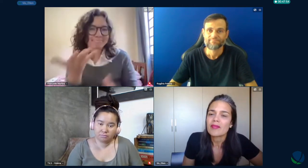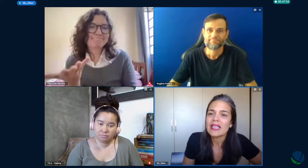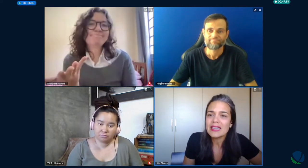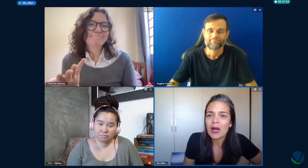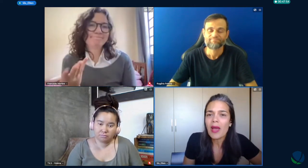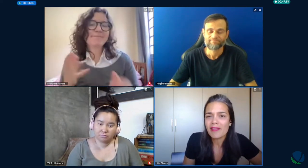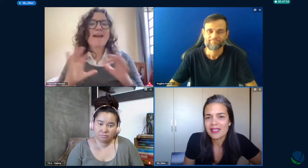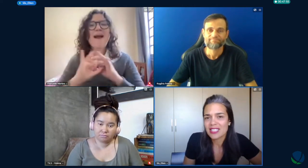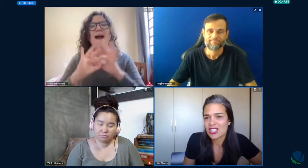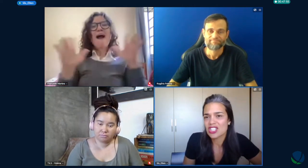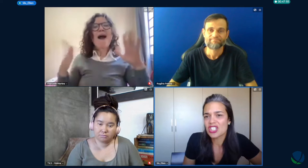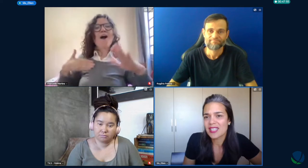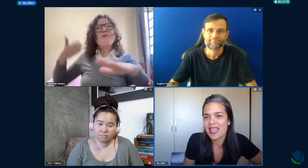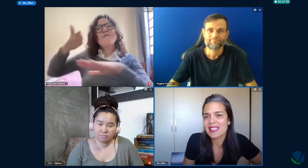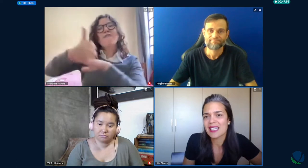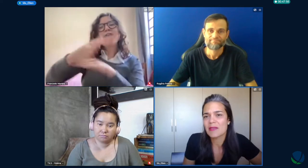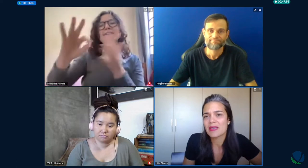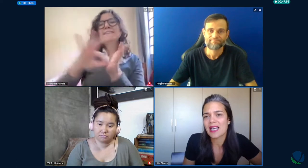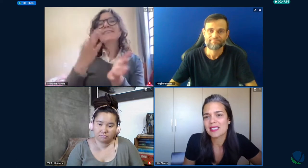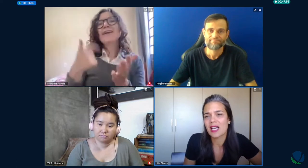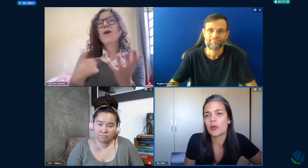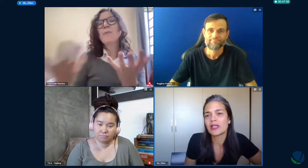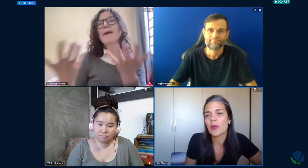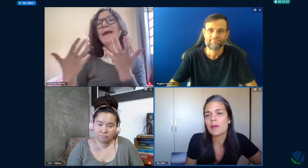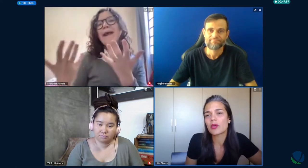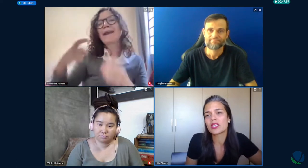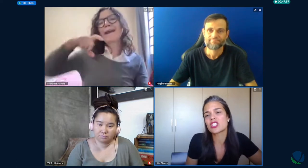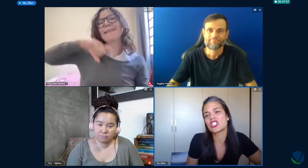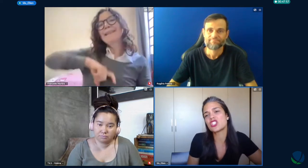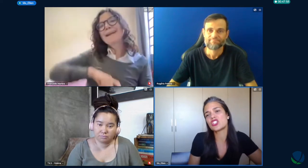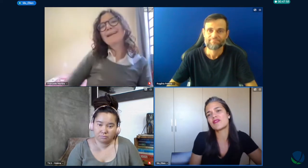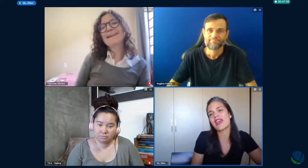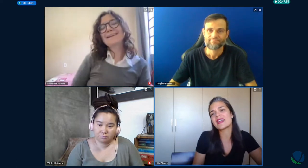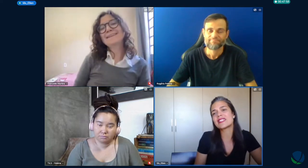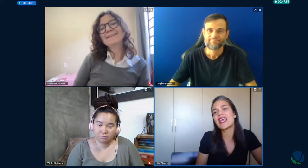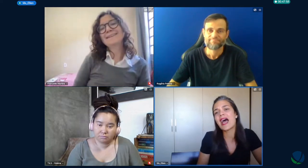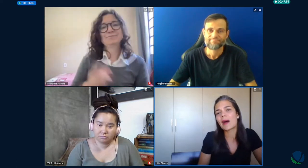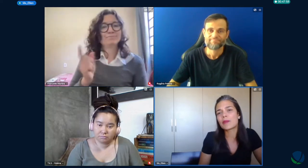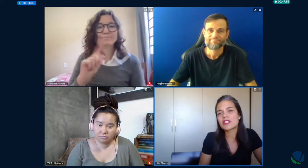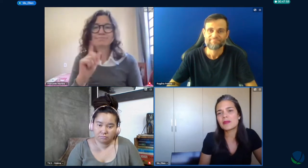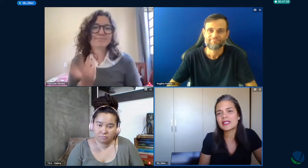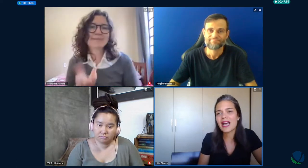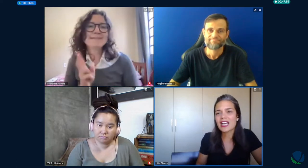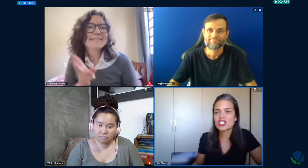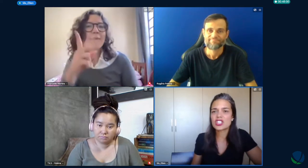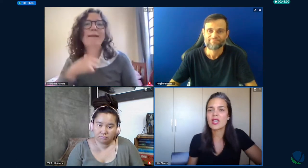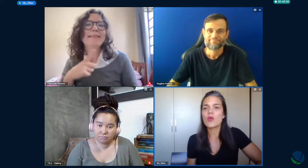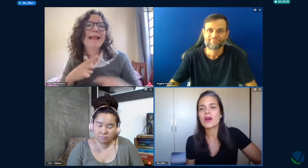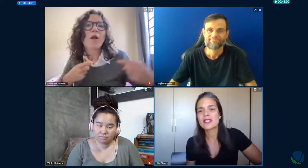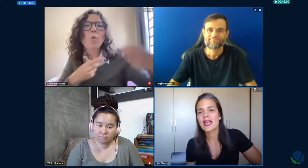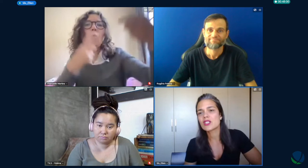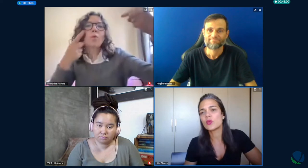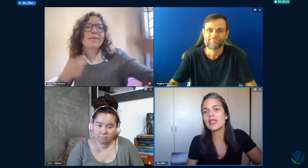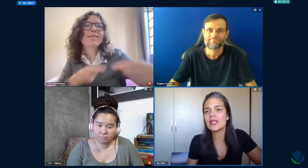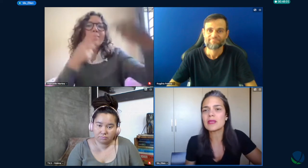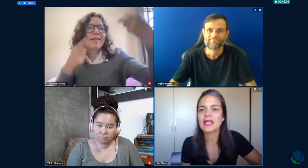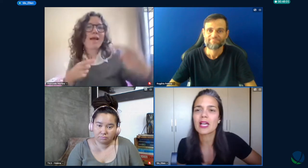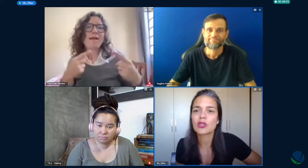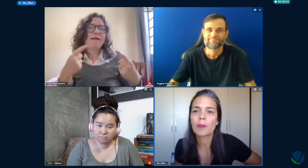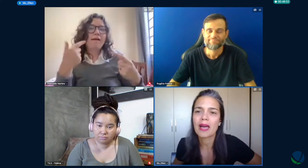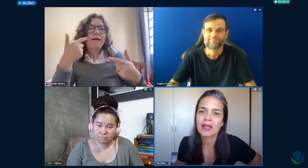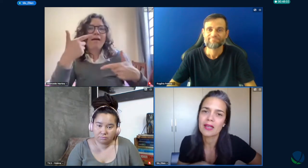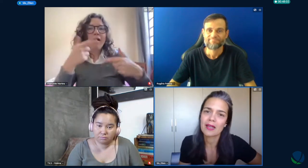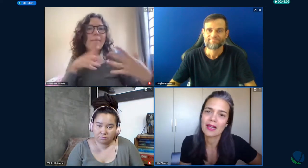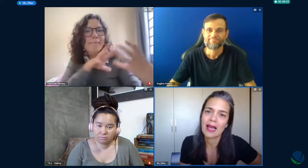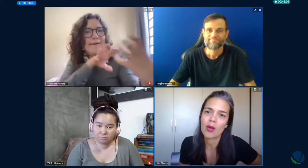Então, é verdade que a gente tem essa limitação. Então, é importante que a gente tivesse a possibilidade de ter um acesso